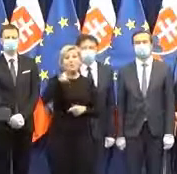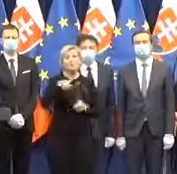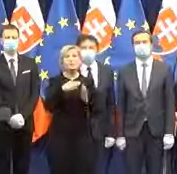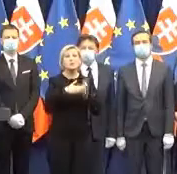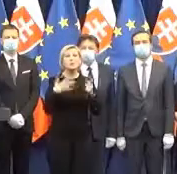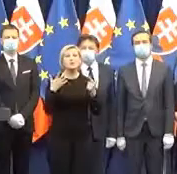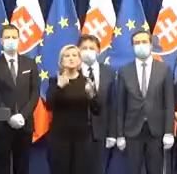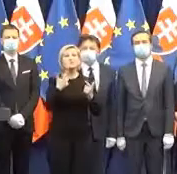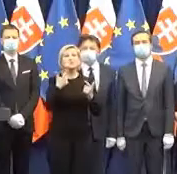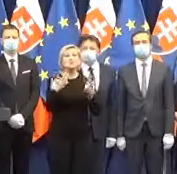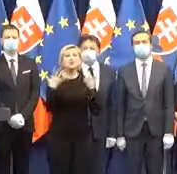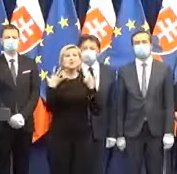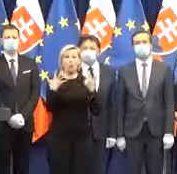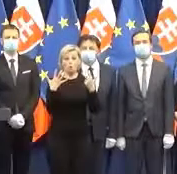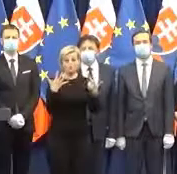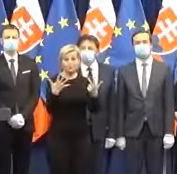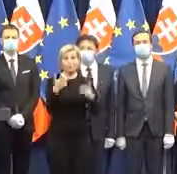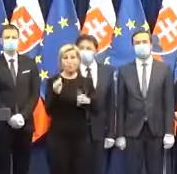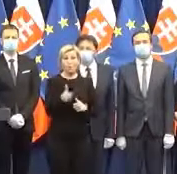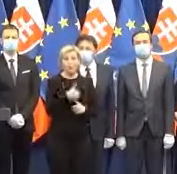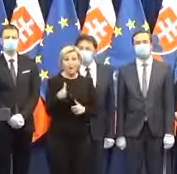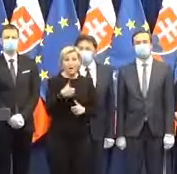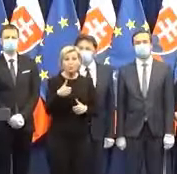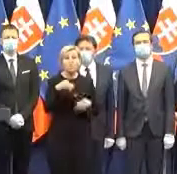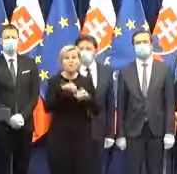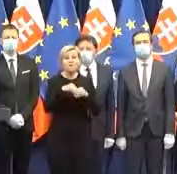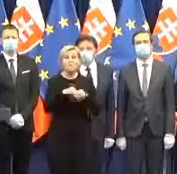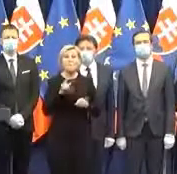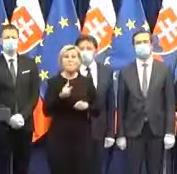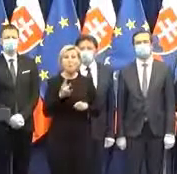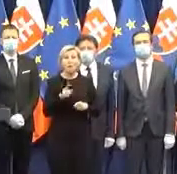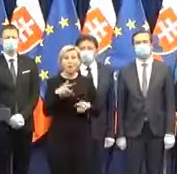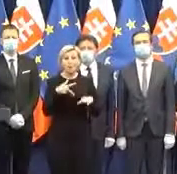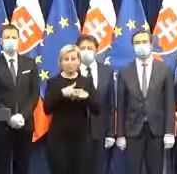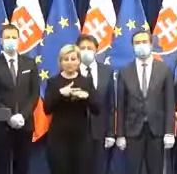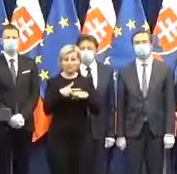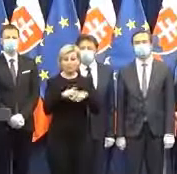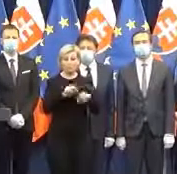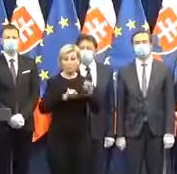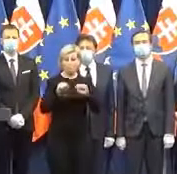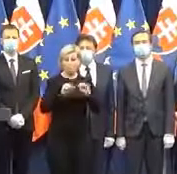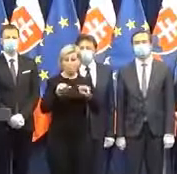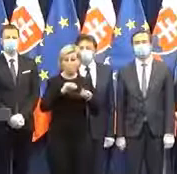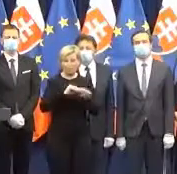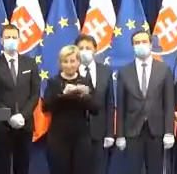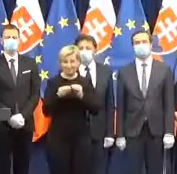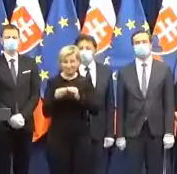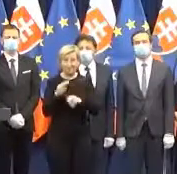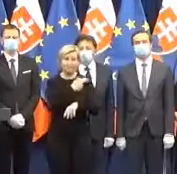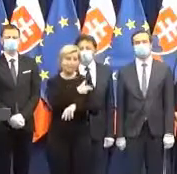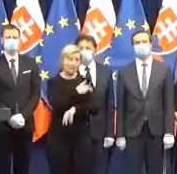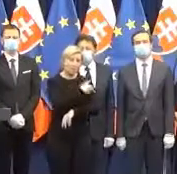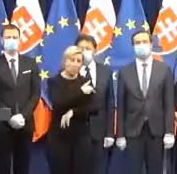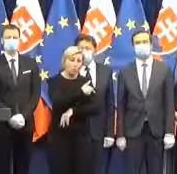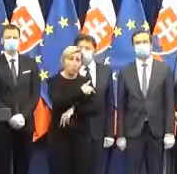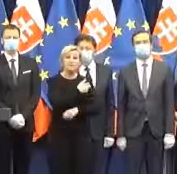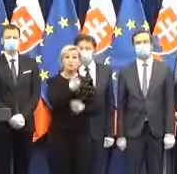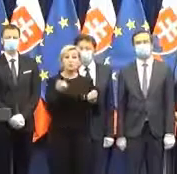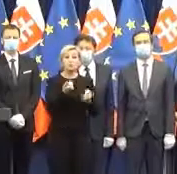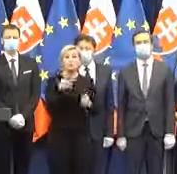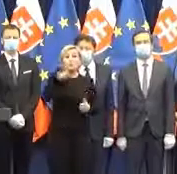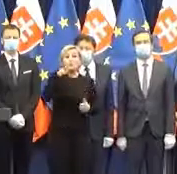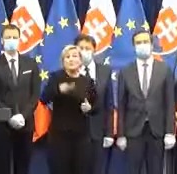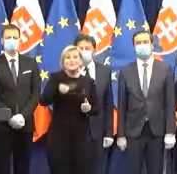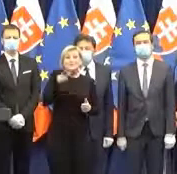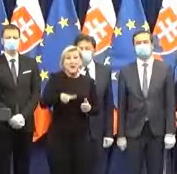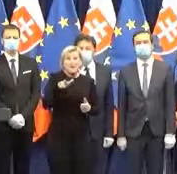zadaná požiadavka na zabezpečenie ochranných prostriedkov pre nemocnice, skoro už 2 mesiace čakajú